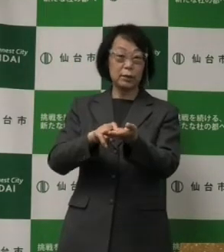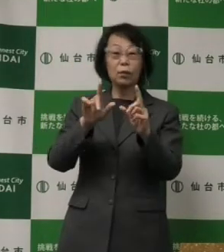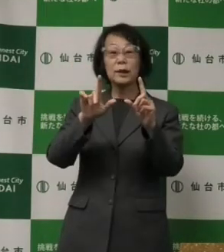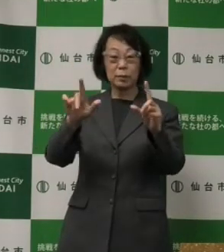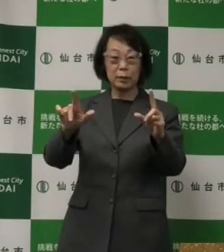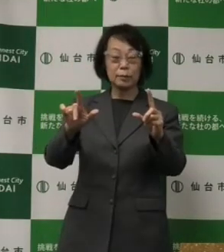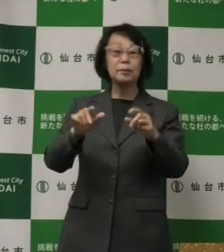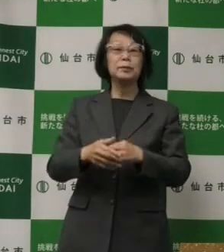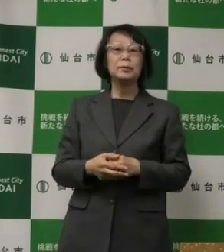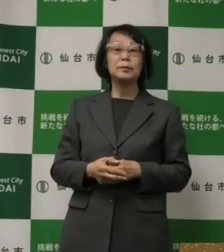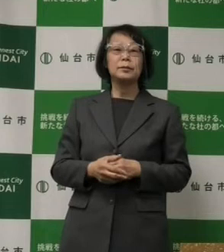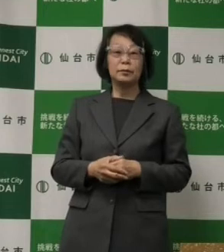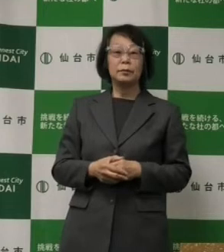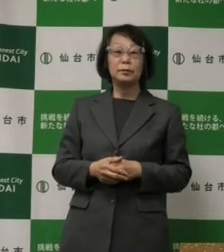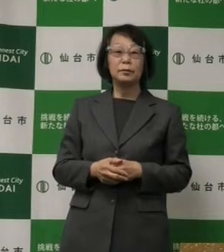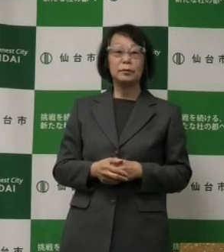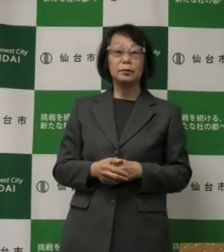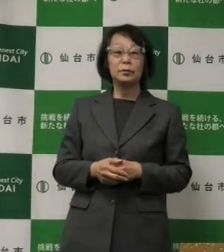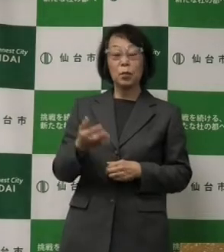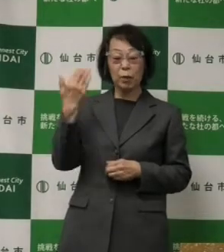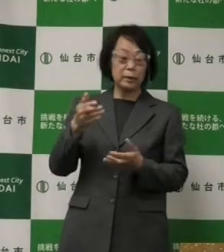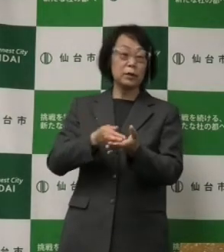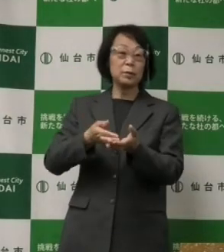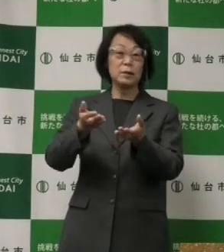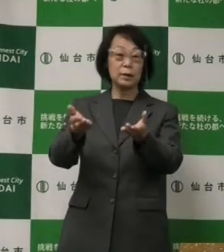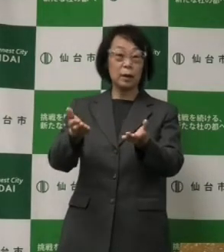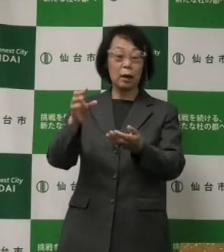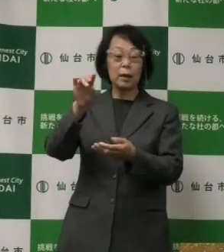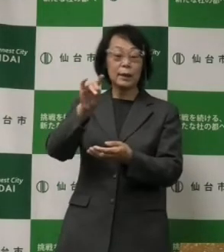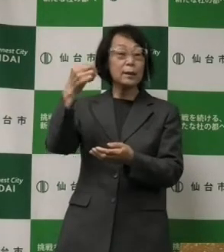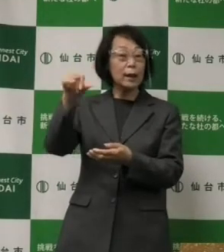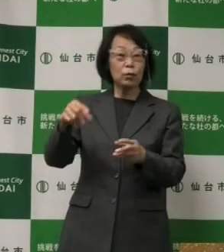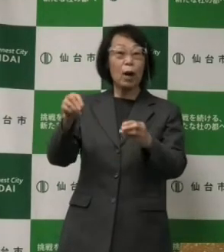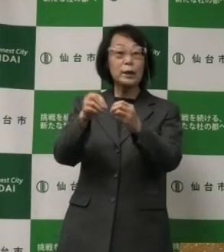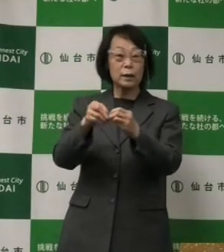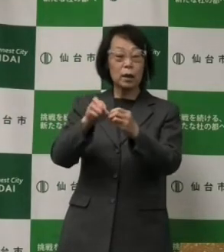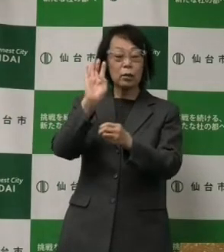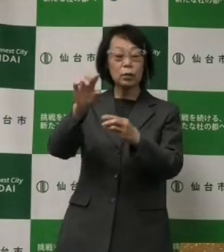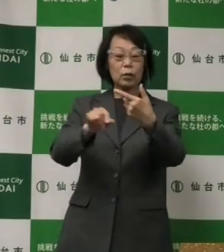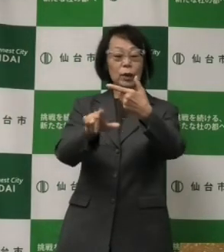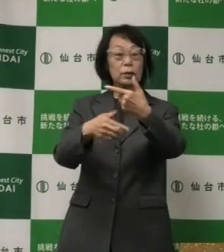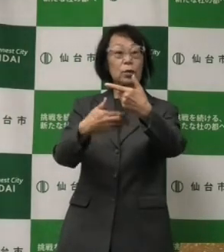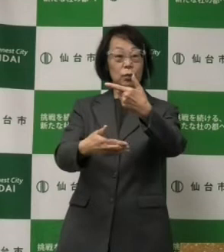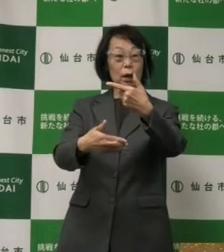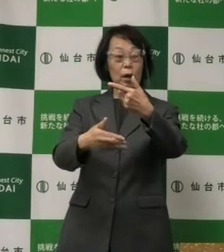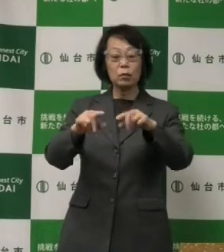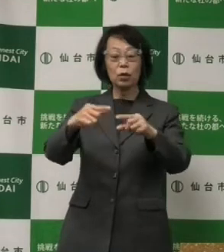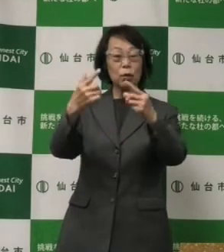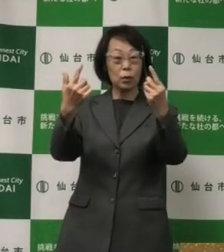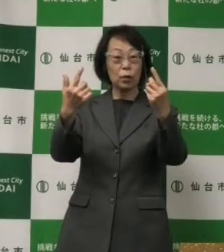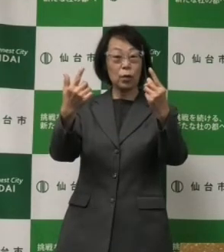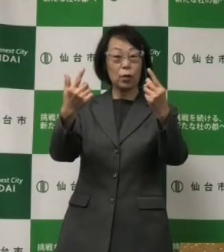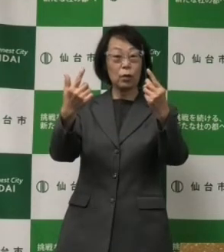らせをいたします。すでにご説明をしております議案と合わせまして、6月9日木曜